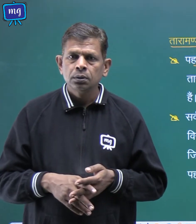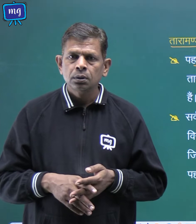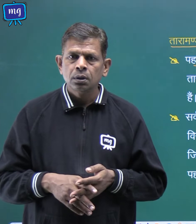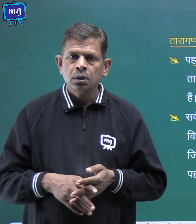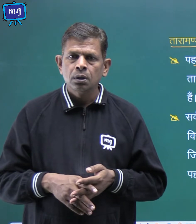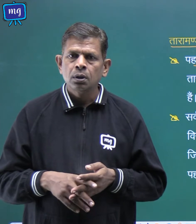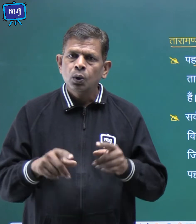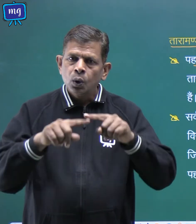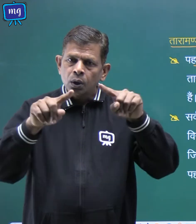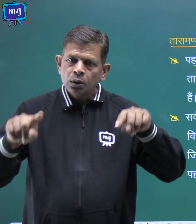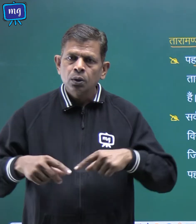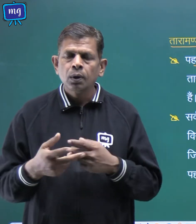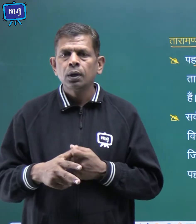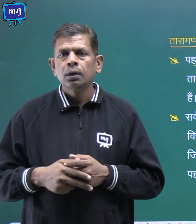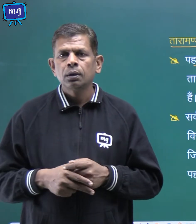आकृतियों वाले